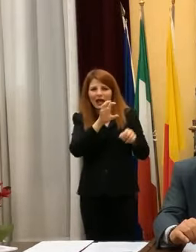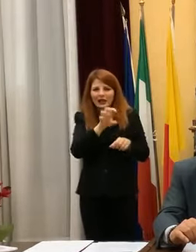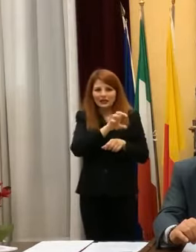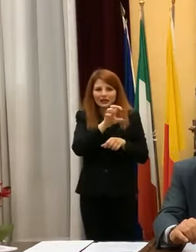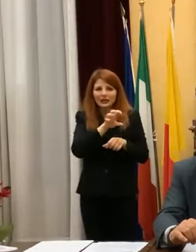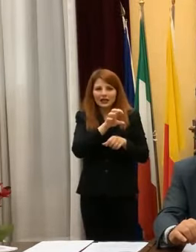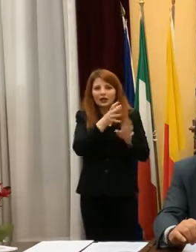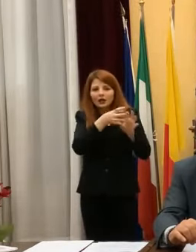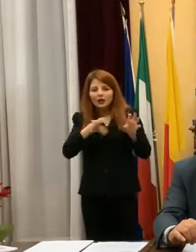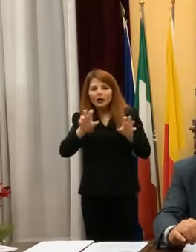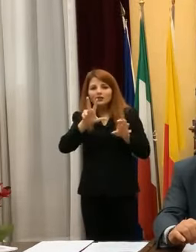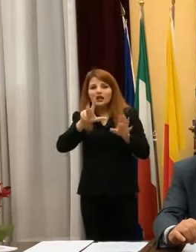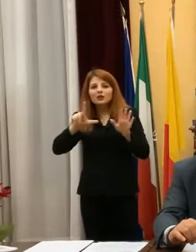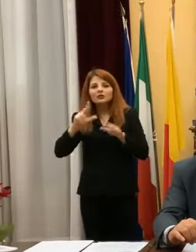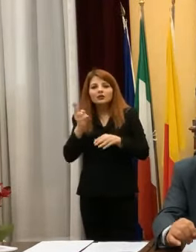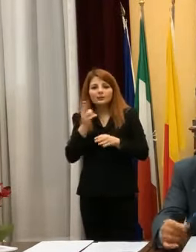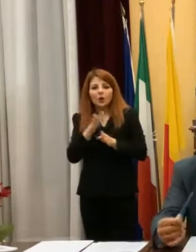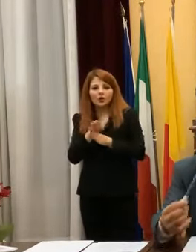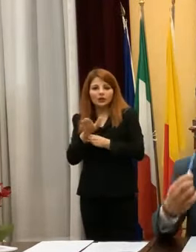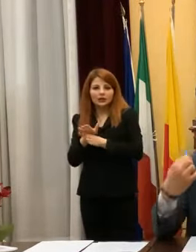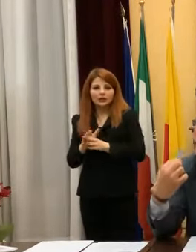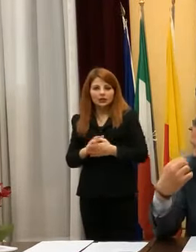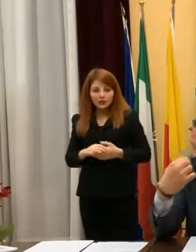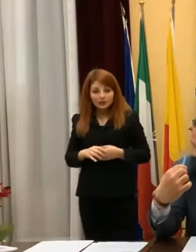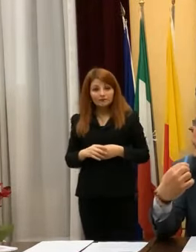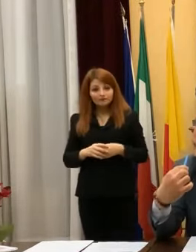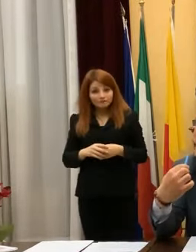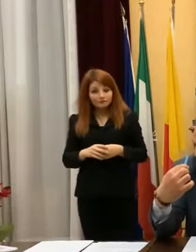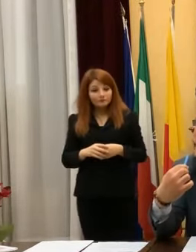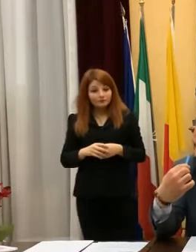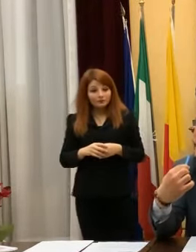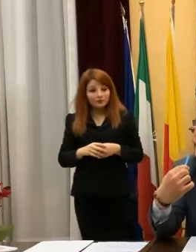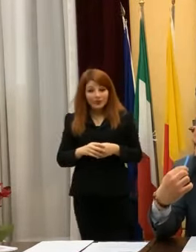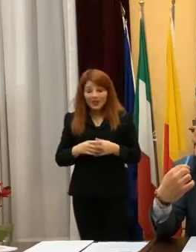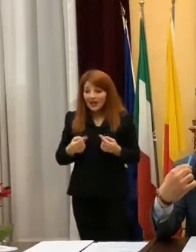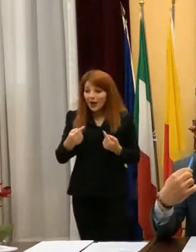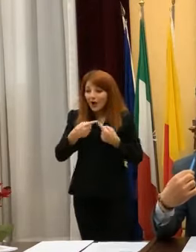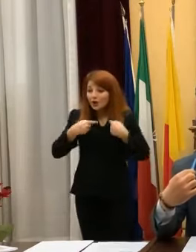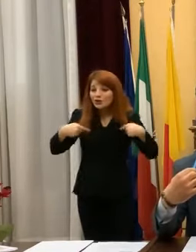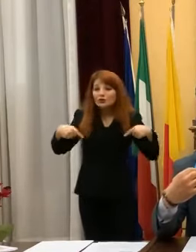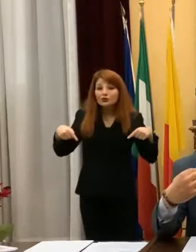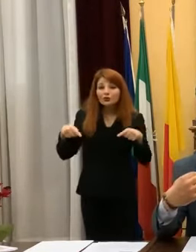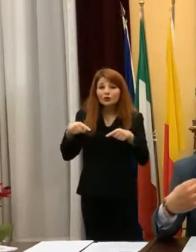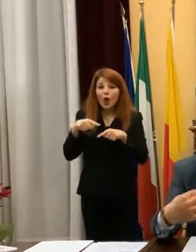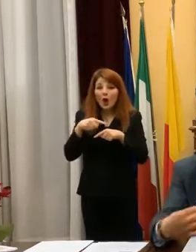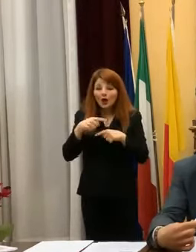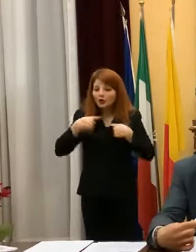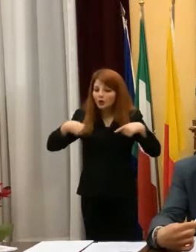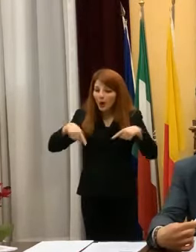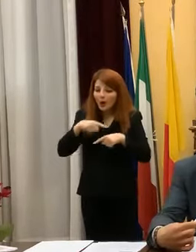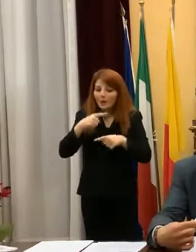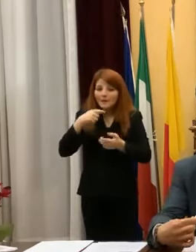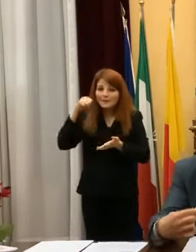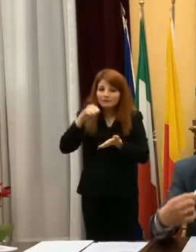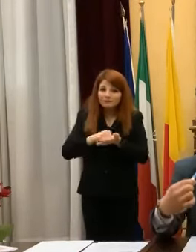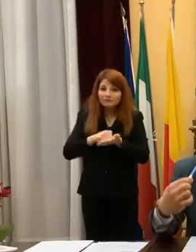riposo come d'incanto. Siamo noi che abbiamo allora ottenuto il